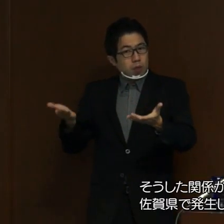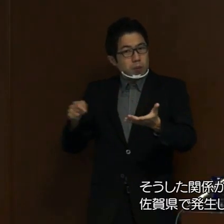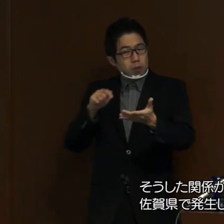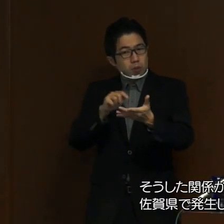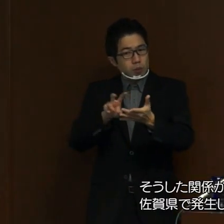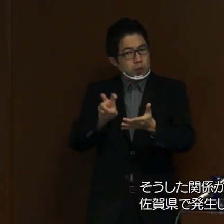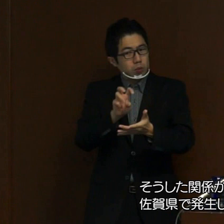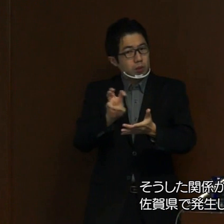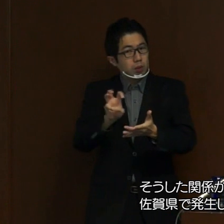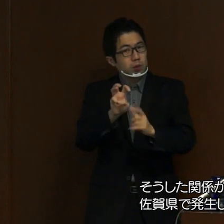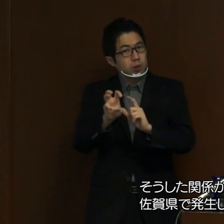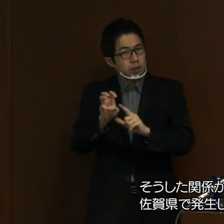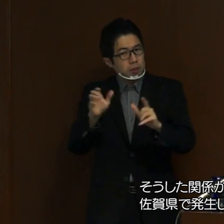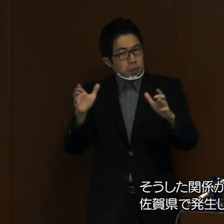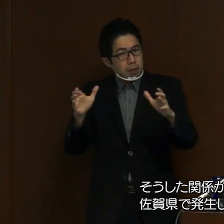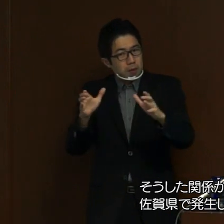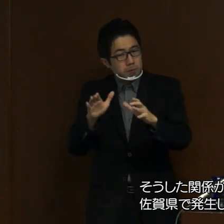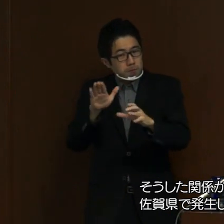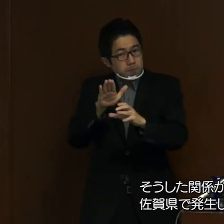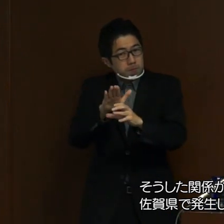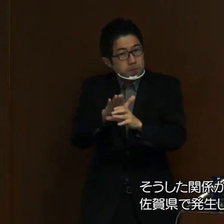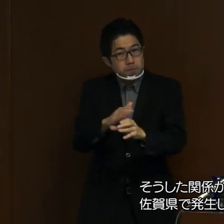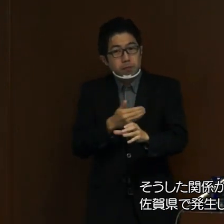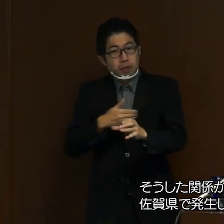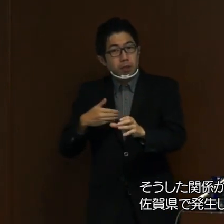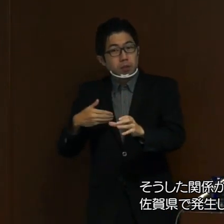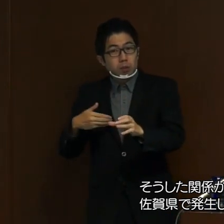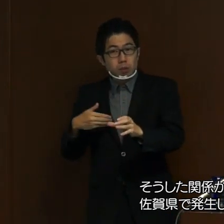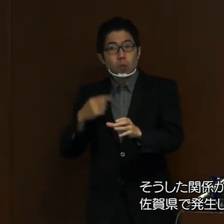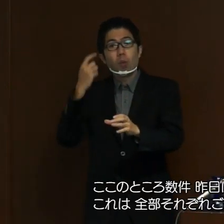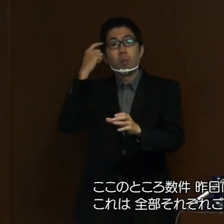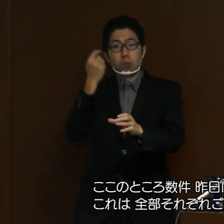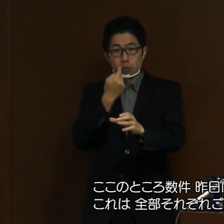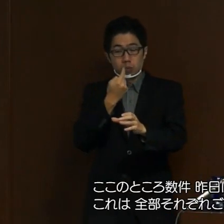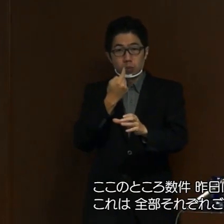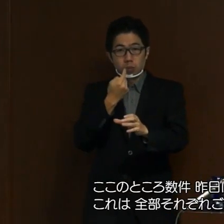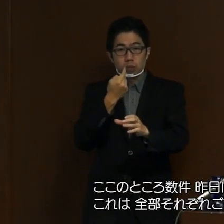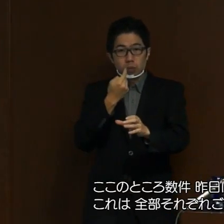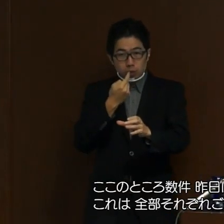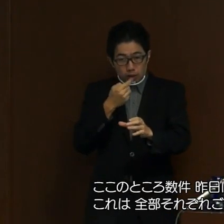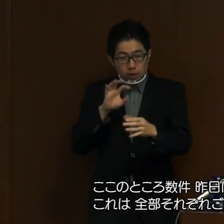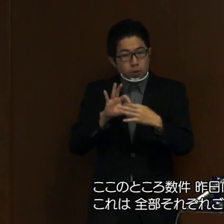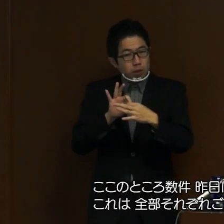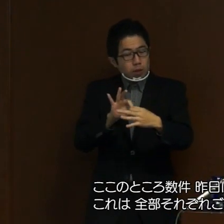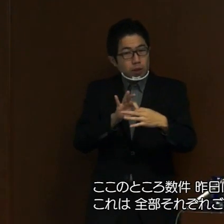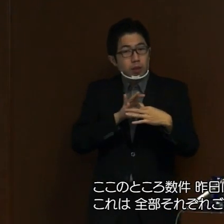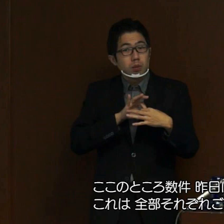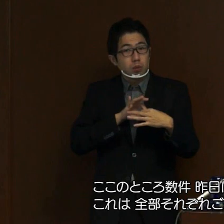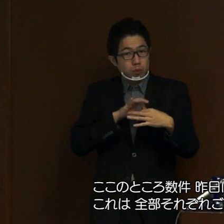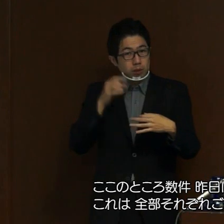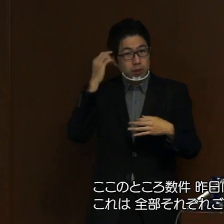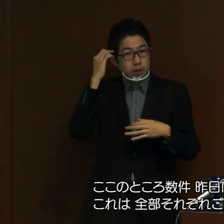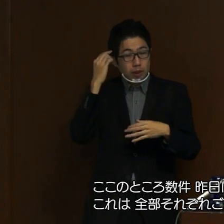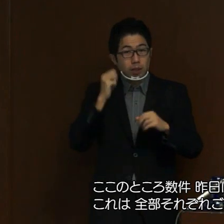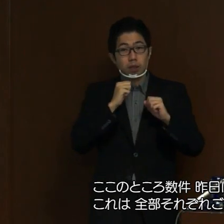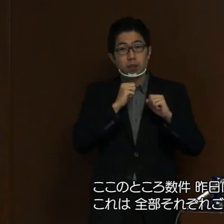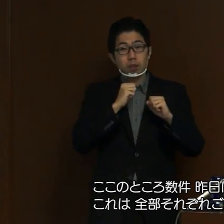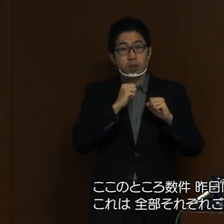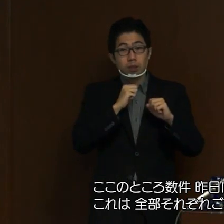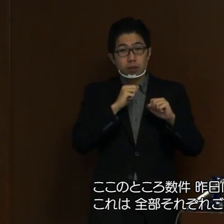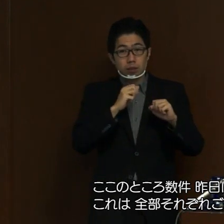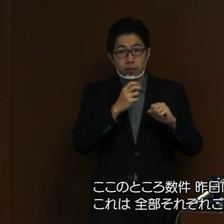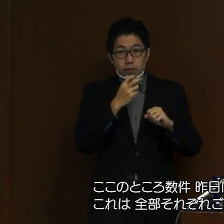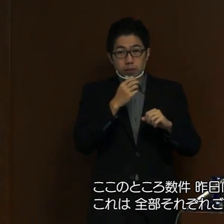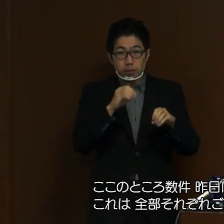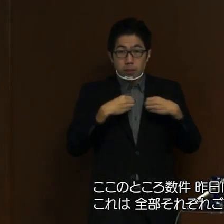そうした関係から佐賀県で発生しているものというのは、ここのところ数件、昨日は6件でしたけれども、これ全部